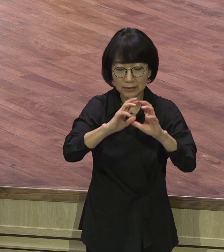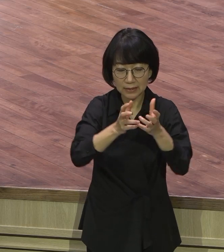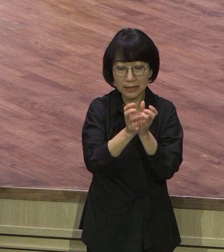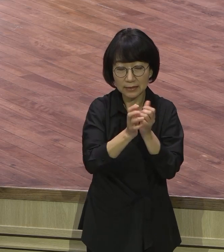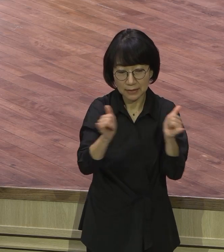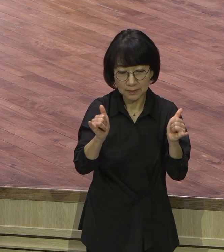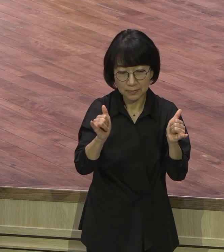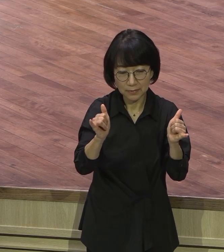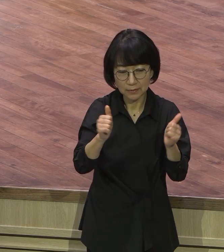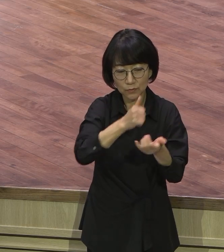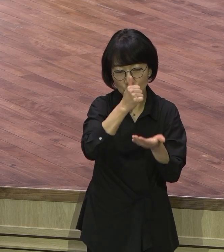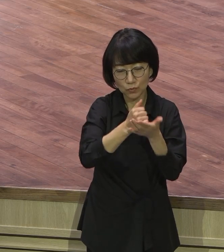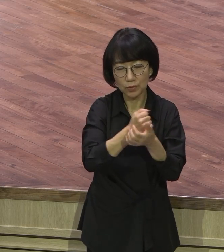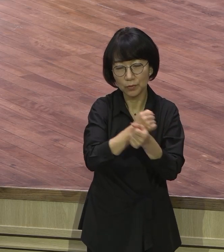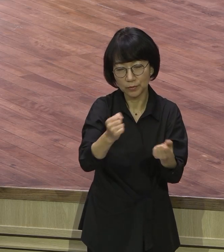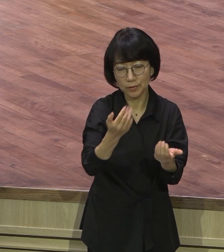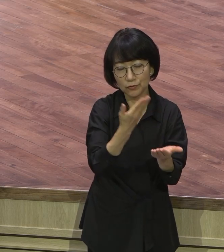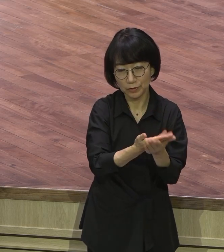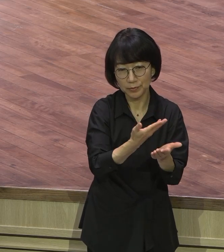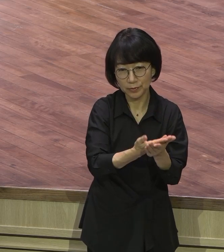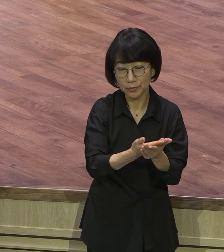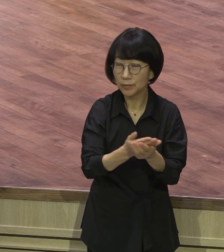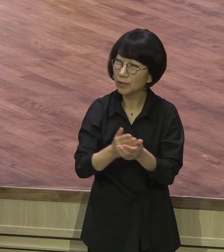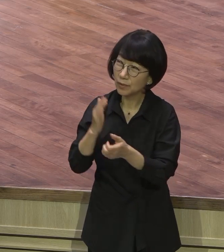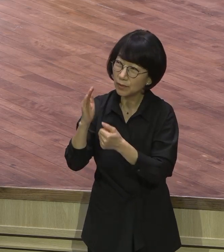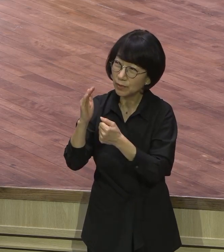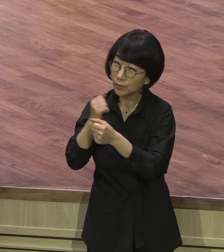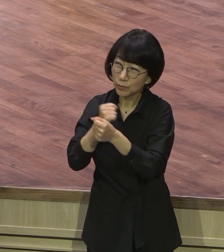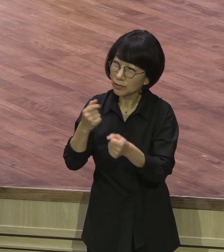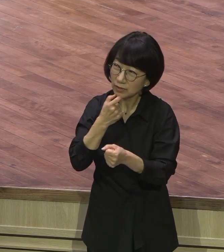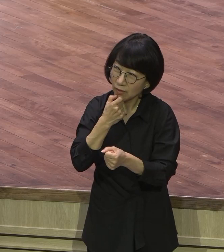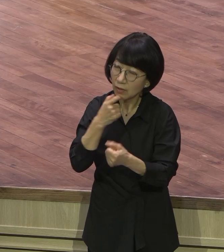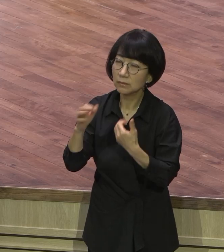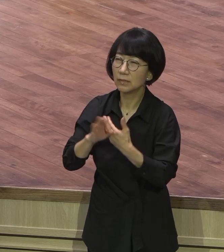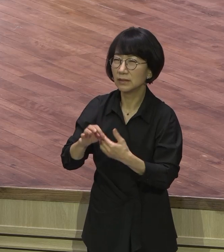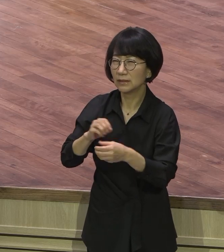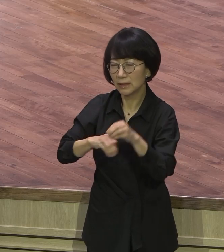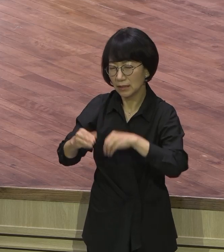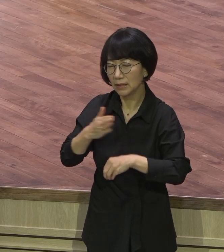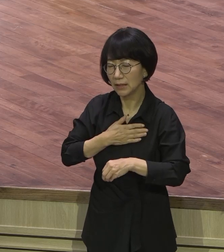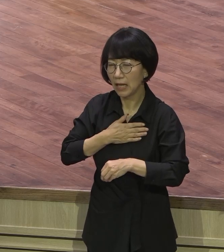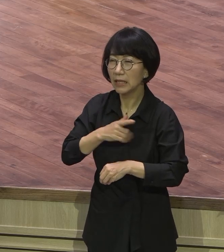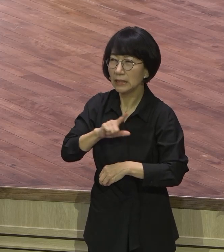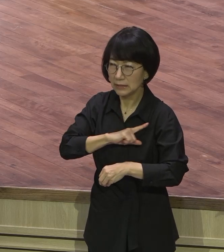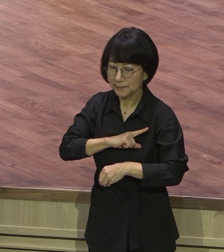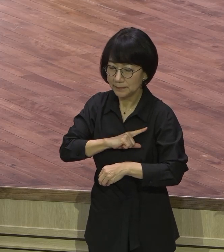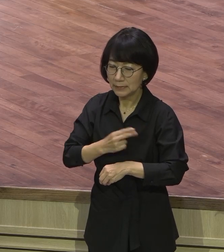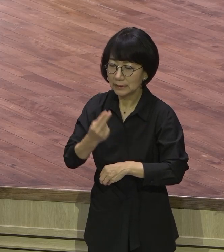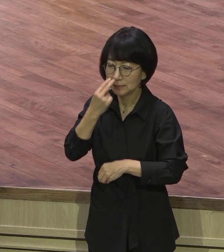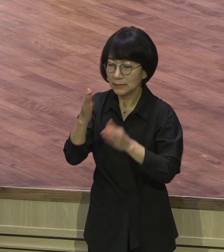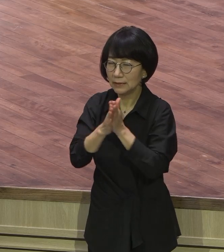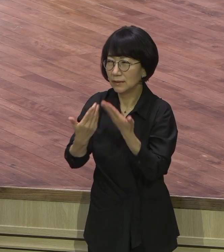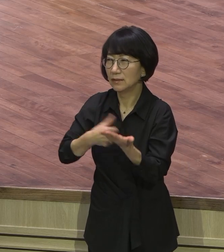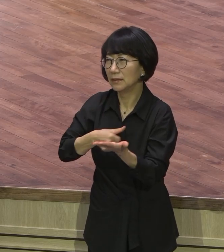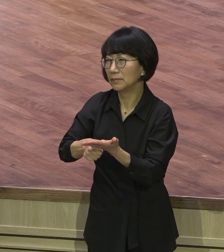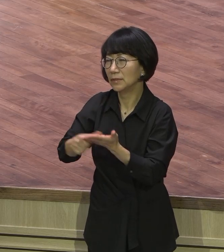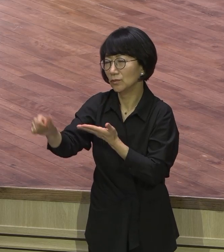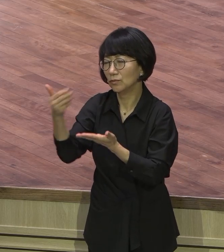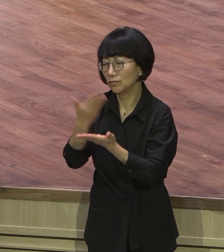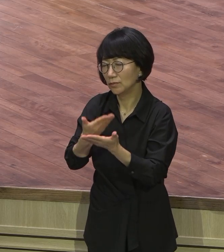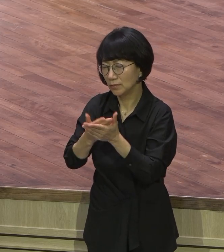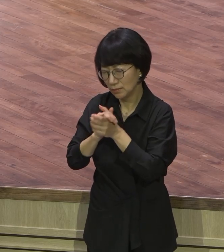주지 않으면 생명책에서 자신의 이름을 치워달라고 말할 정도로 그렇게